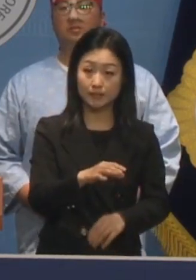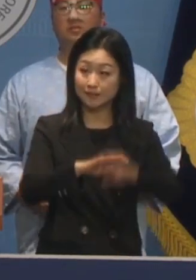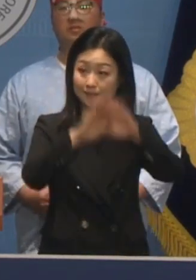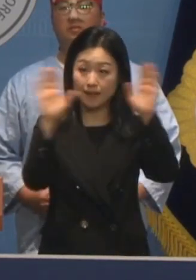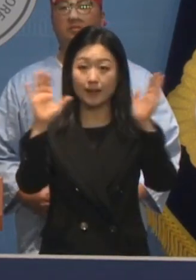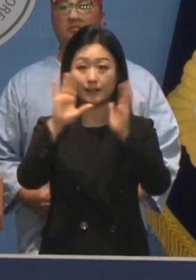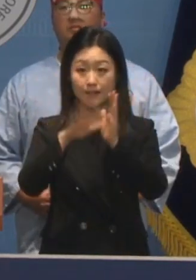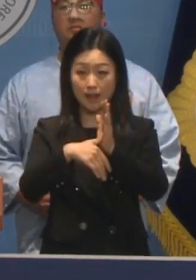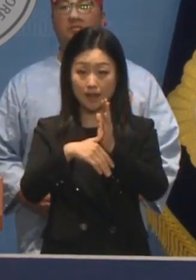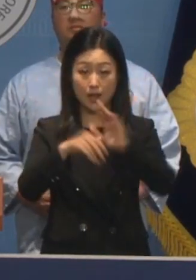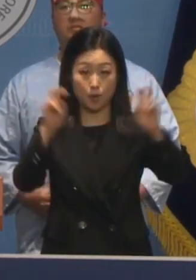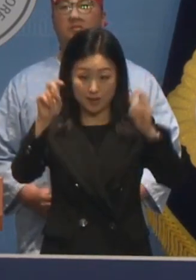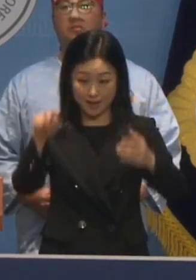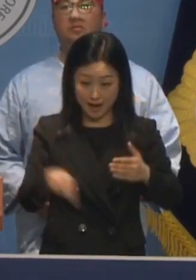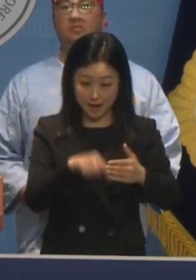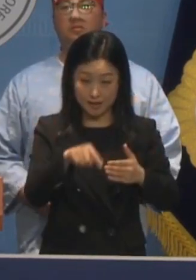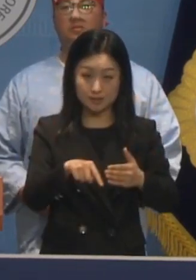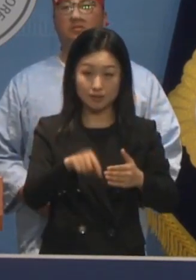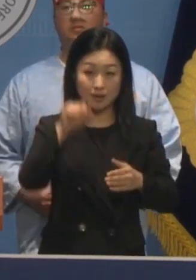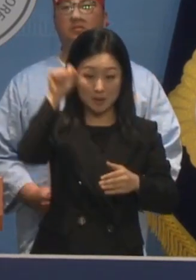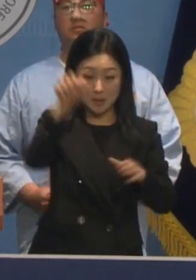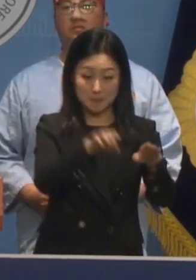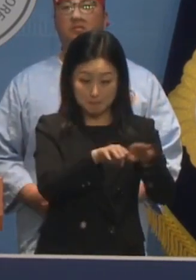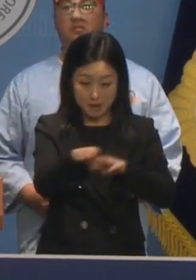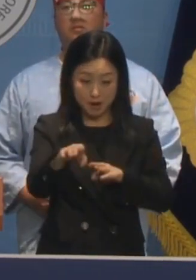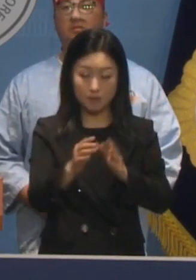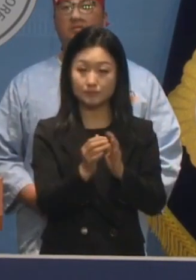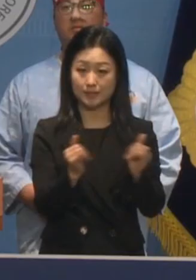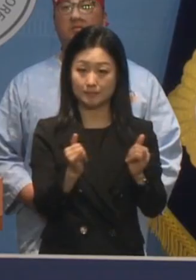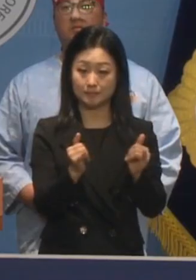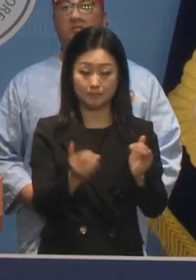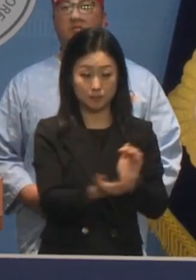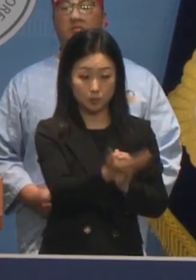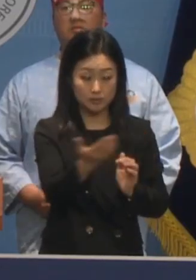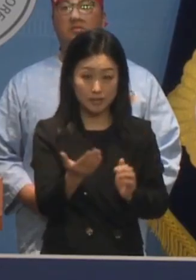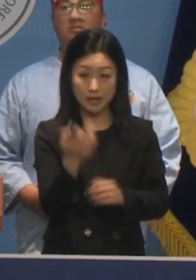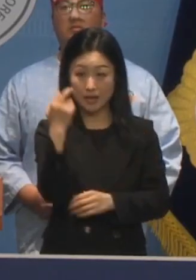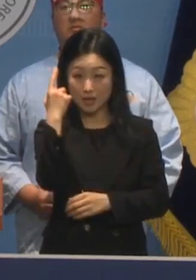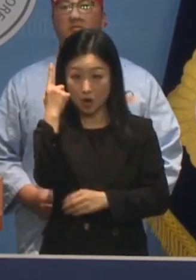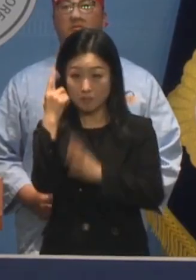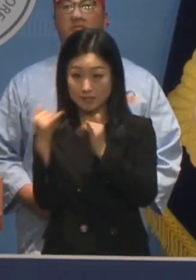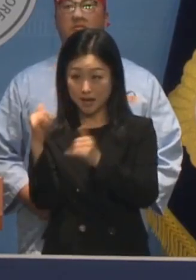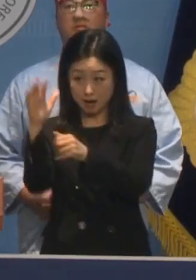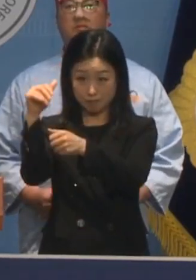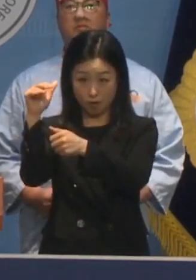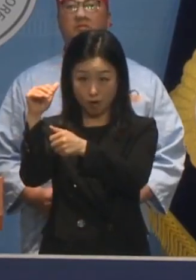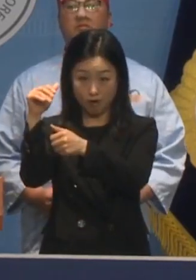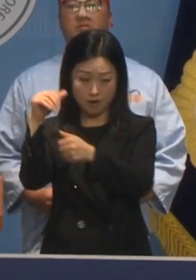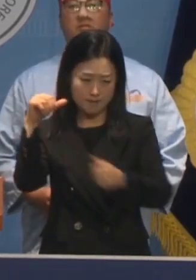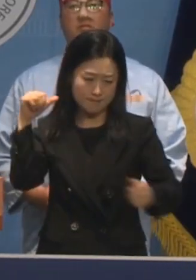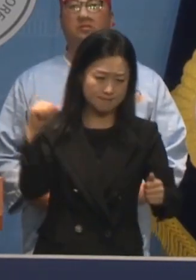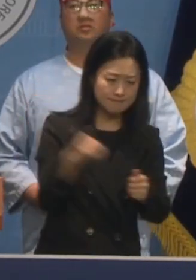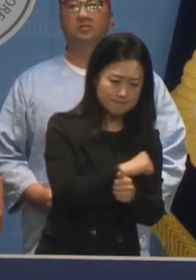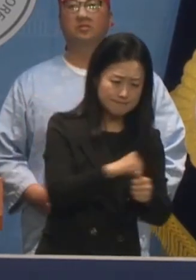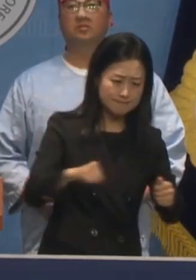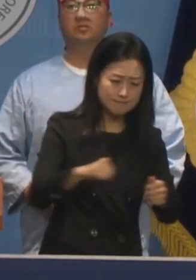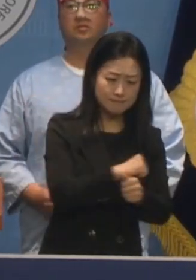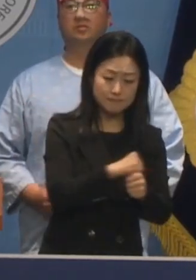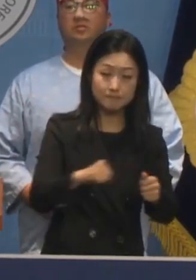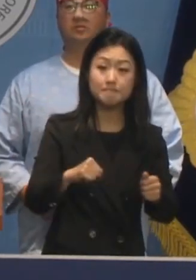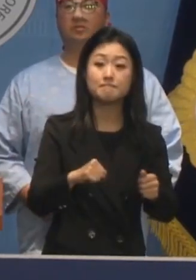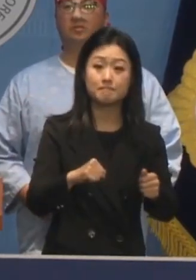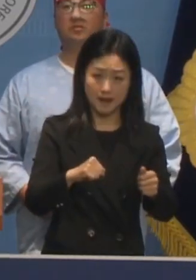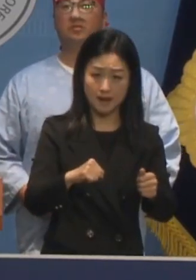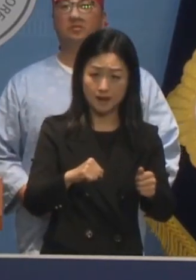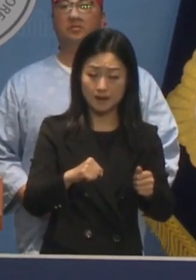백주대낮에 회사 안에서 합법적으로 파업을 하고 있는 노동자에게 경비들을 동원해서 집단 폭행을 할